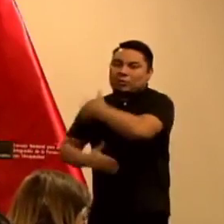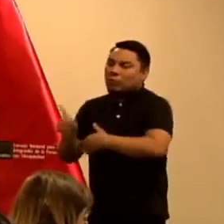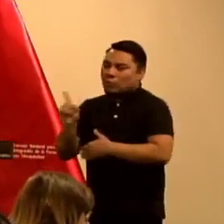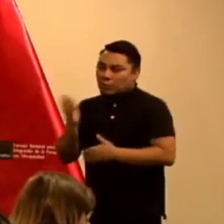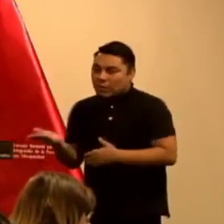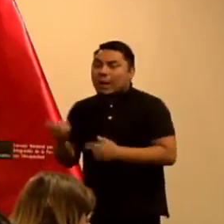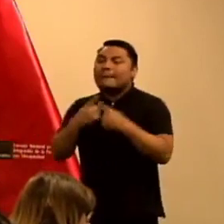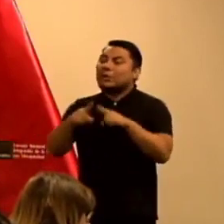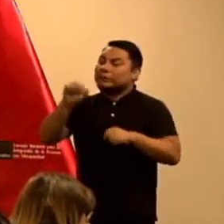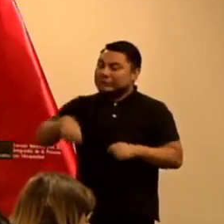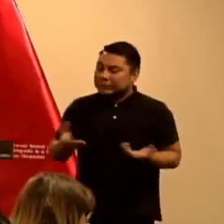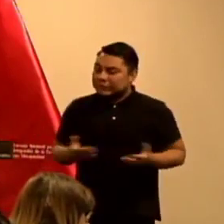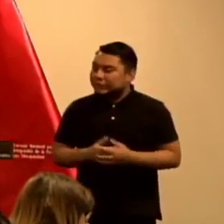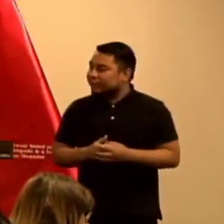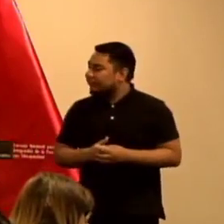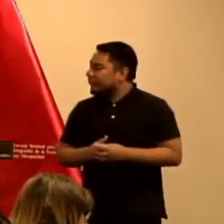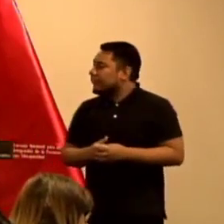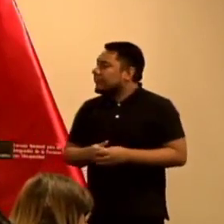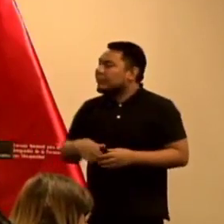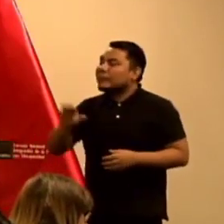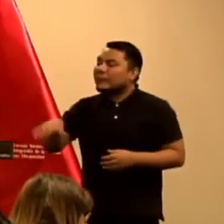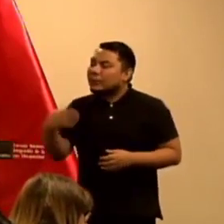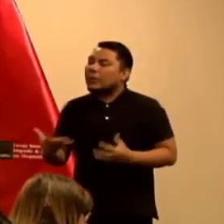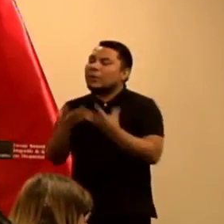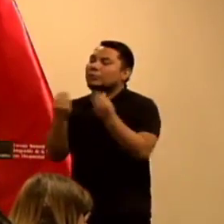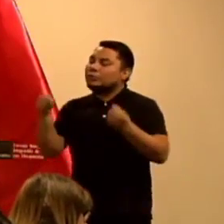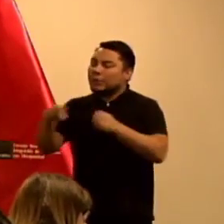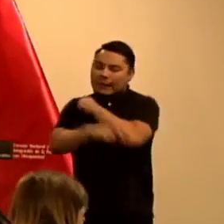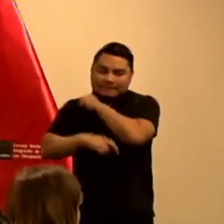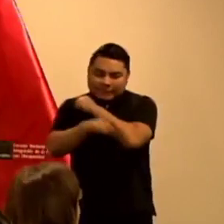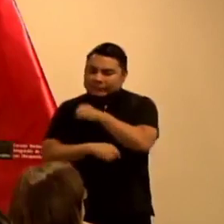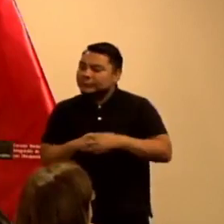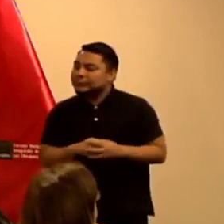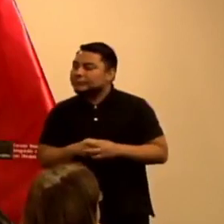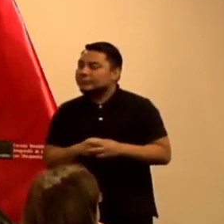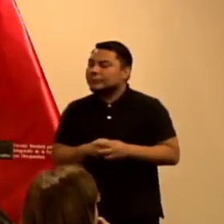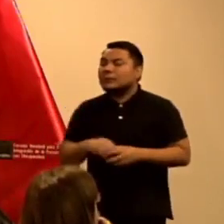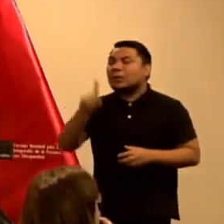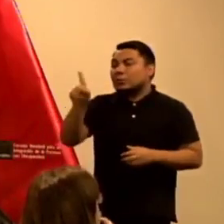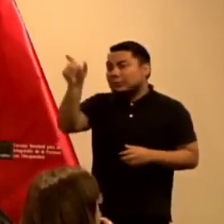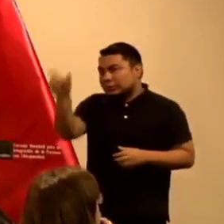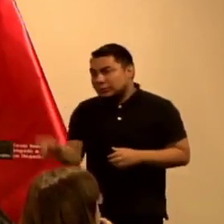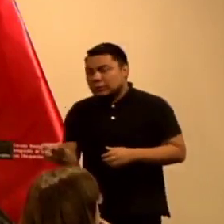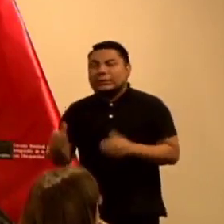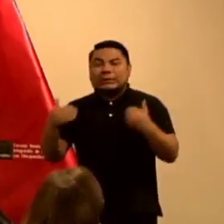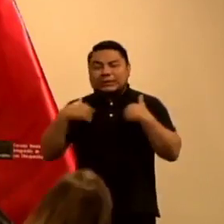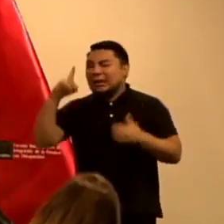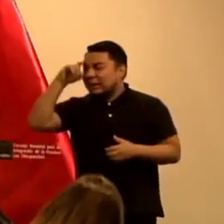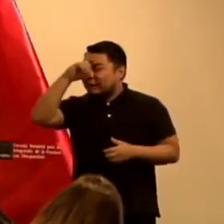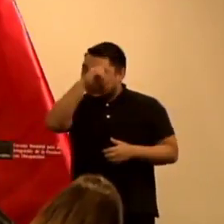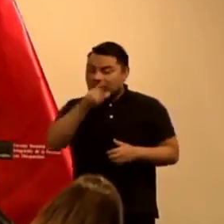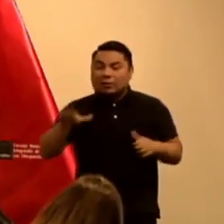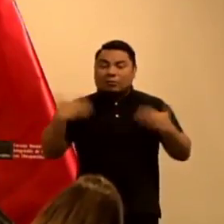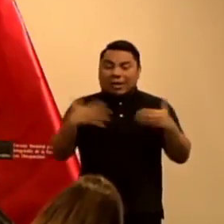discapacidad. Pero si es que existe bastante en el país, si es que una persona tiene dificultad